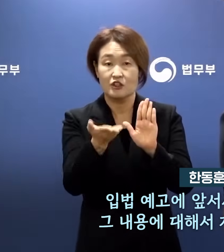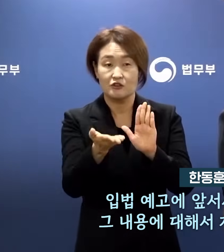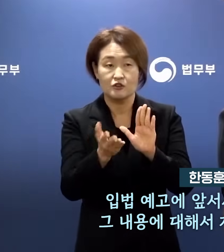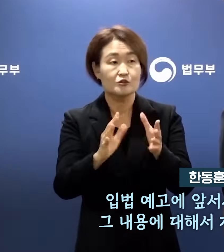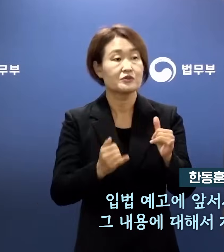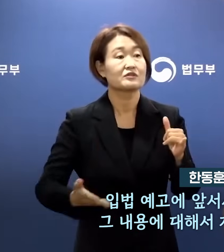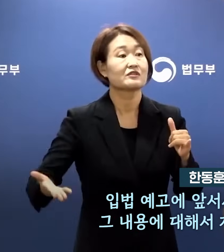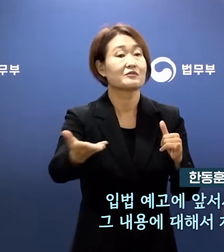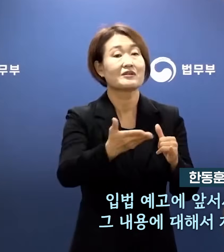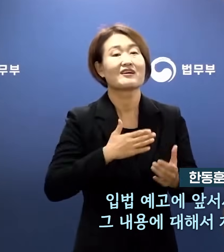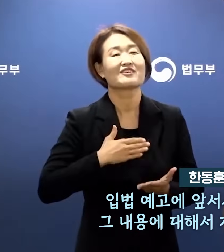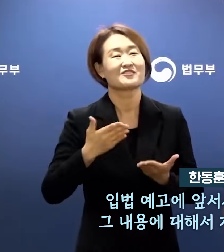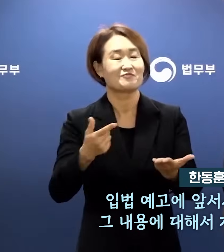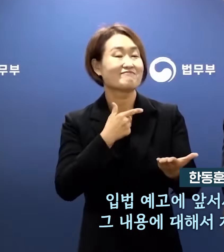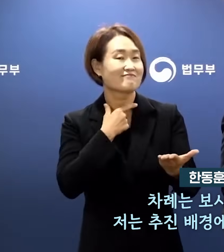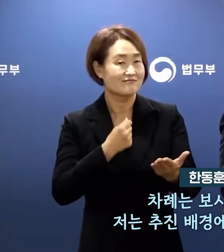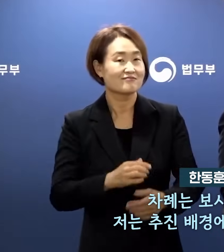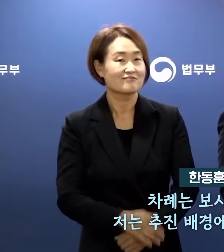제가 설명드리겠습니다.